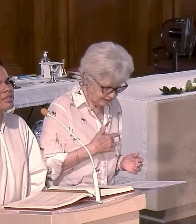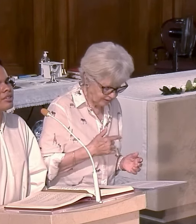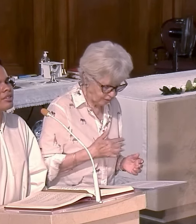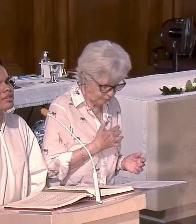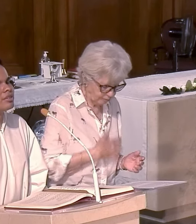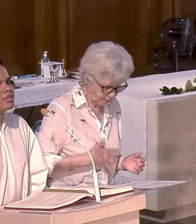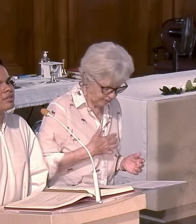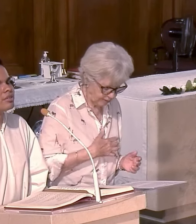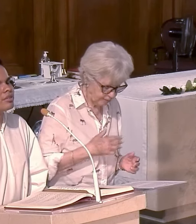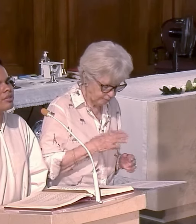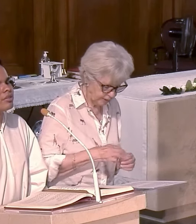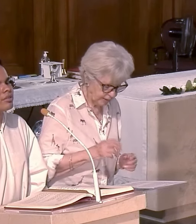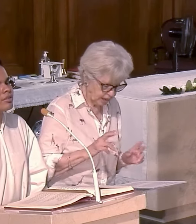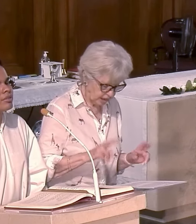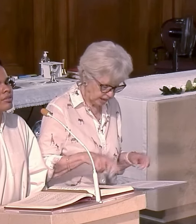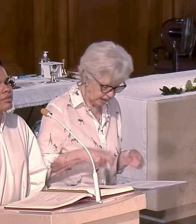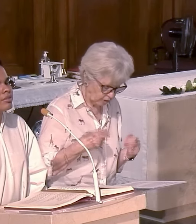verdaderas.